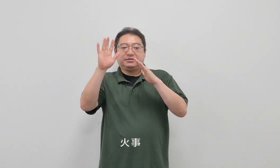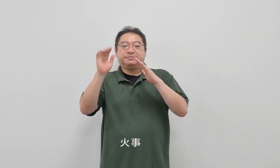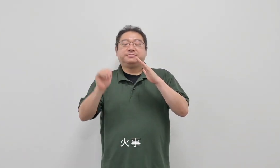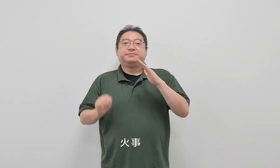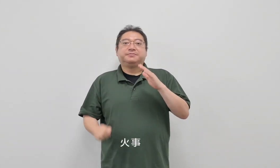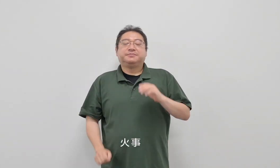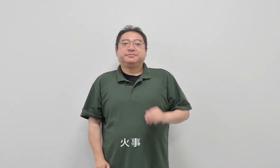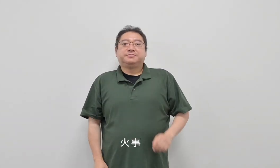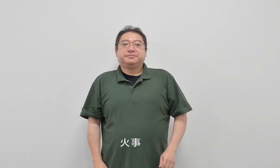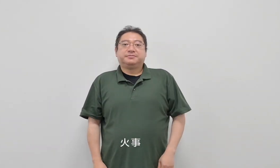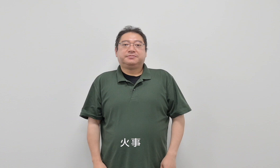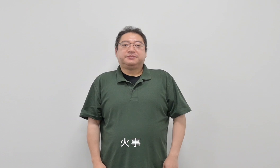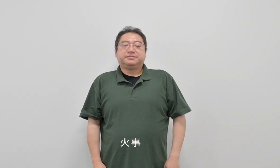火事、